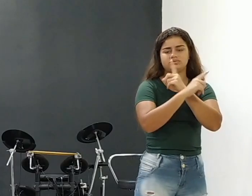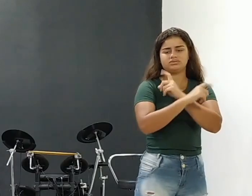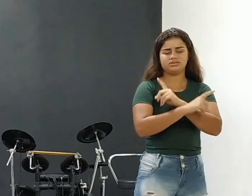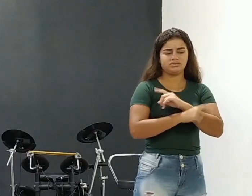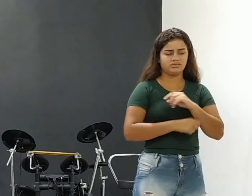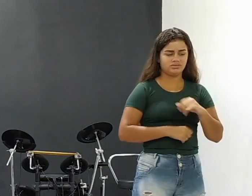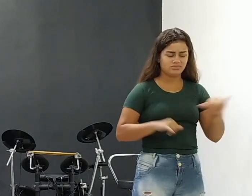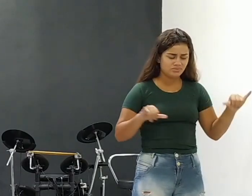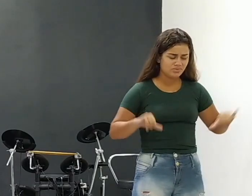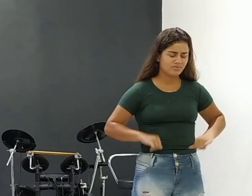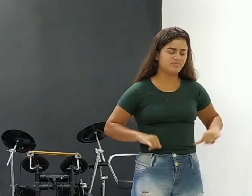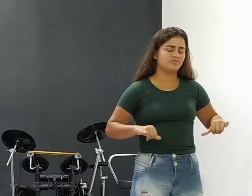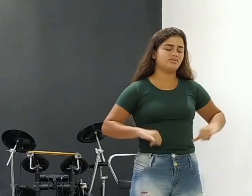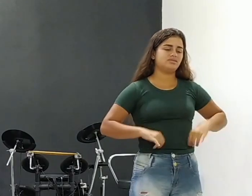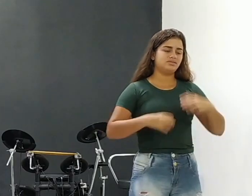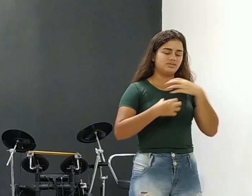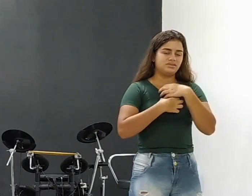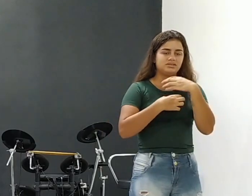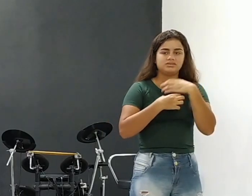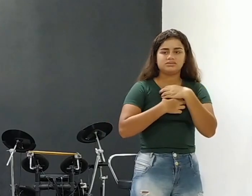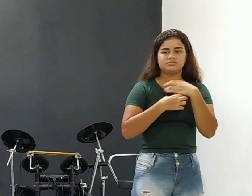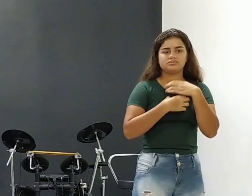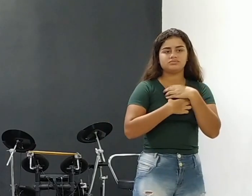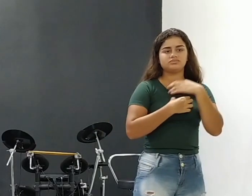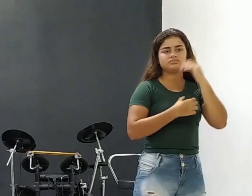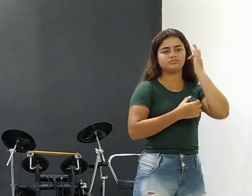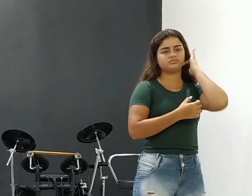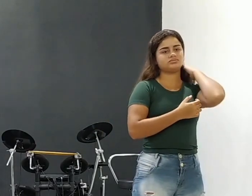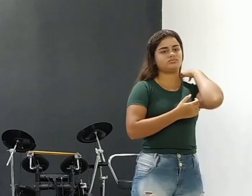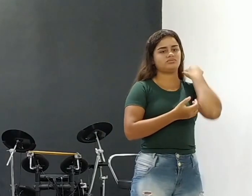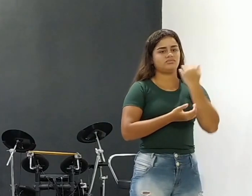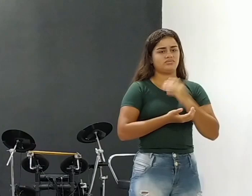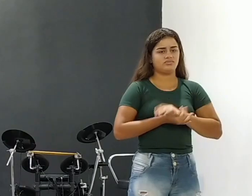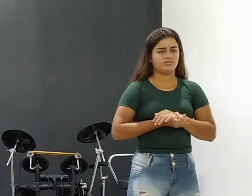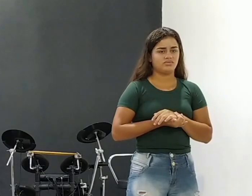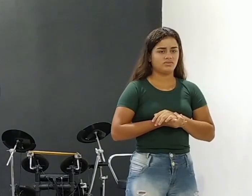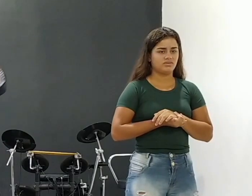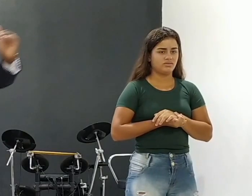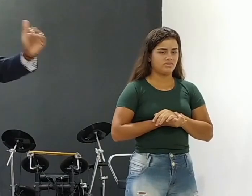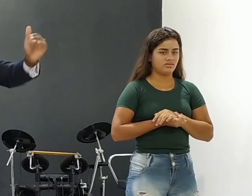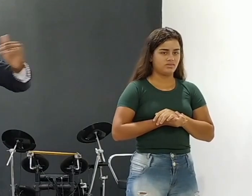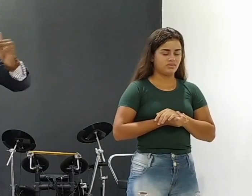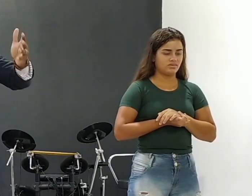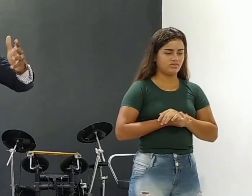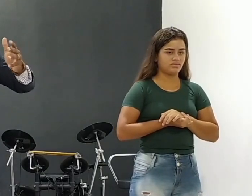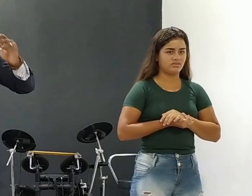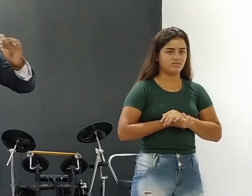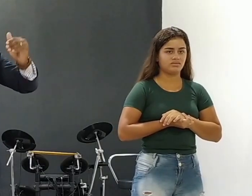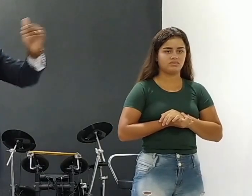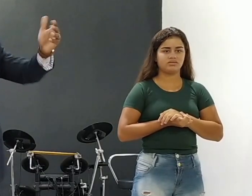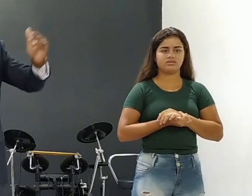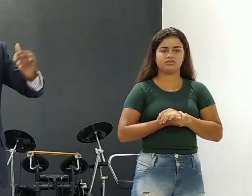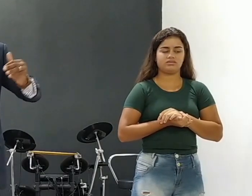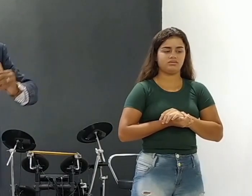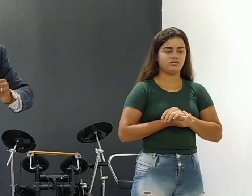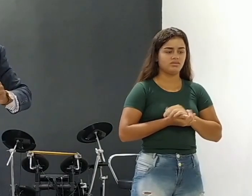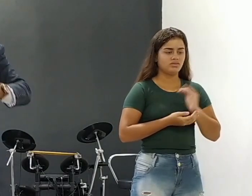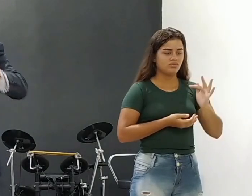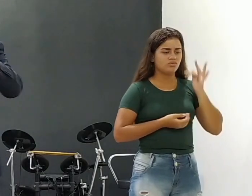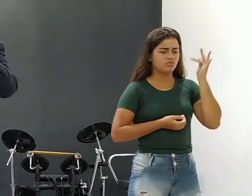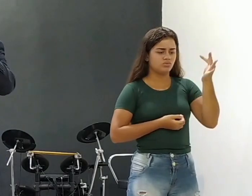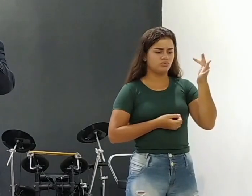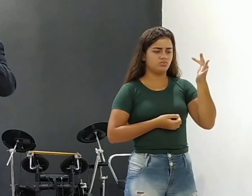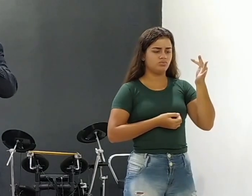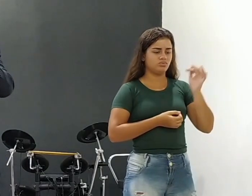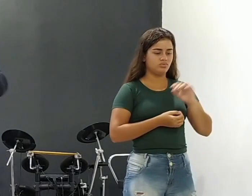A gente sente. Mas eu quero te falar uma coisa. O porvir de Deus, o que vem de Deus na tua